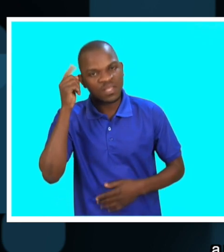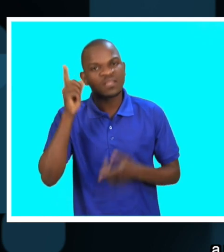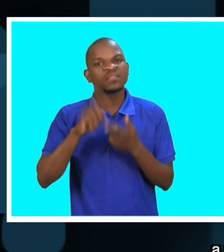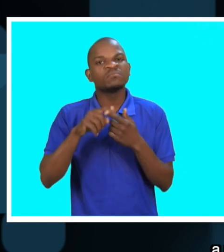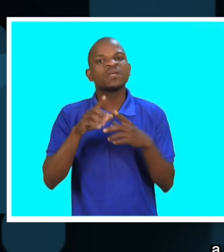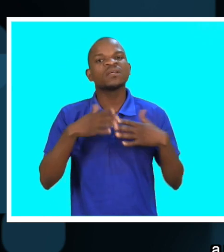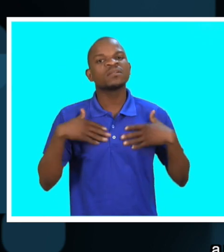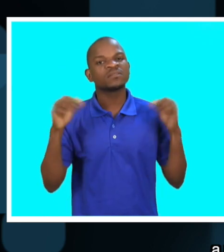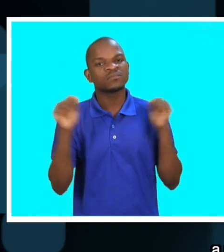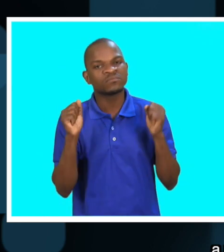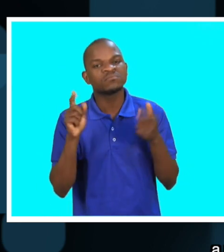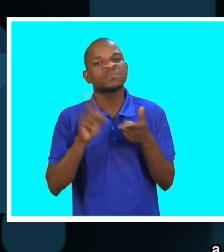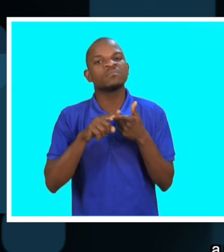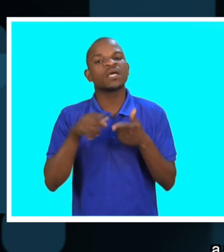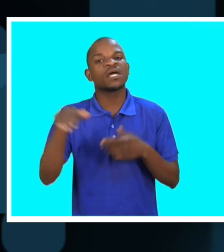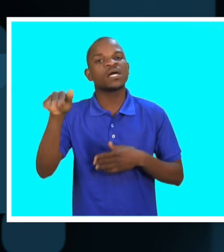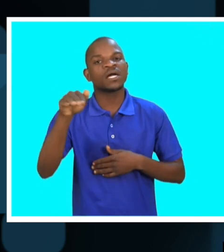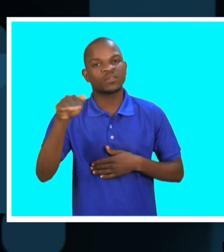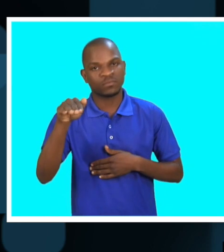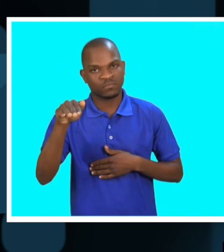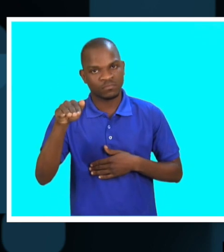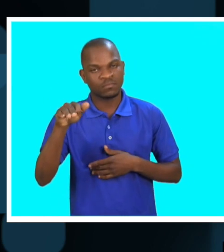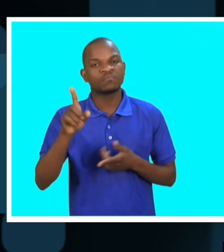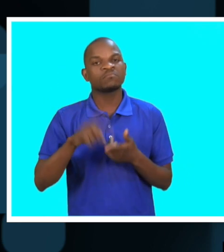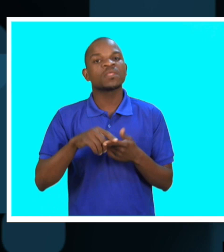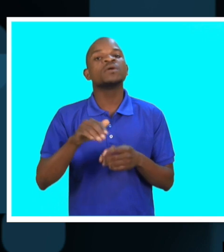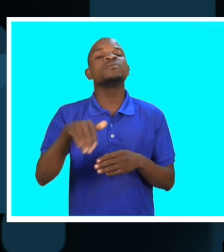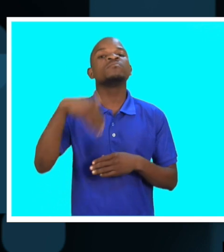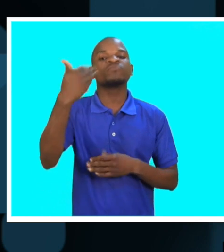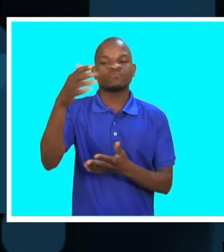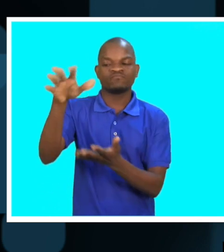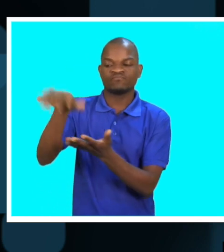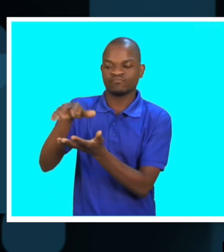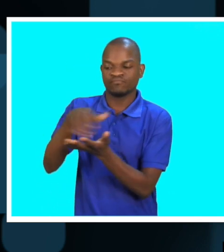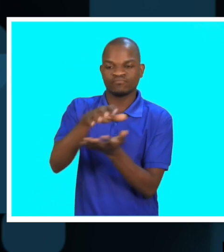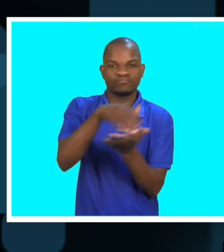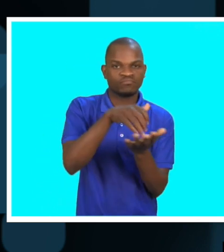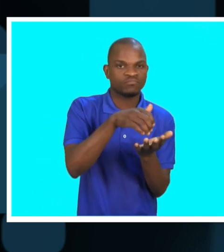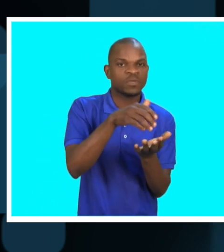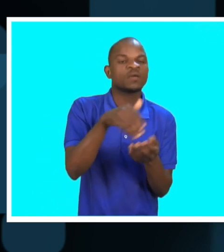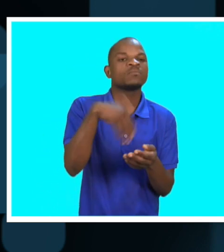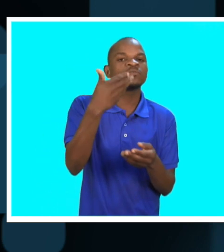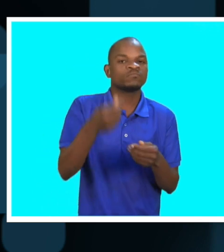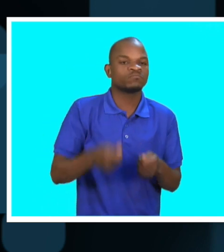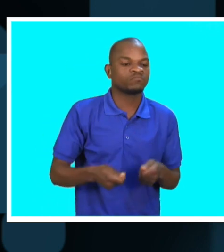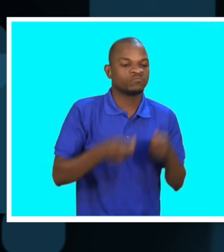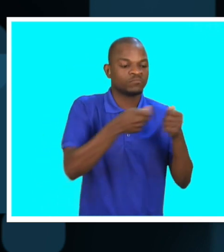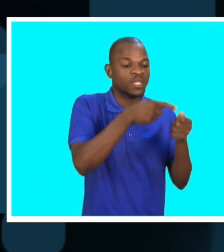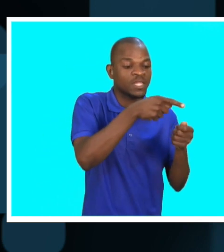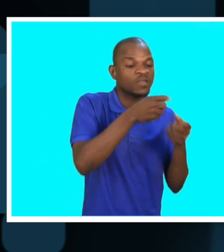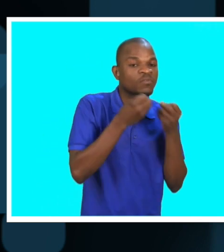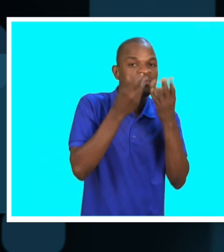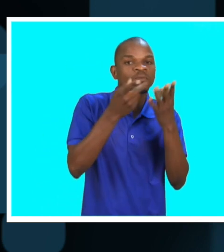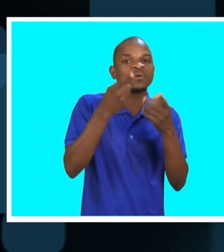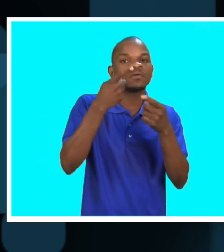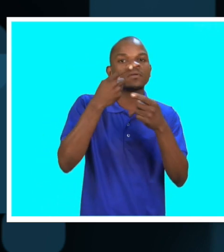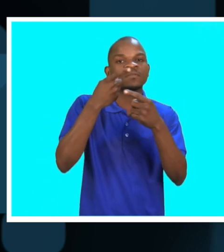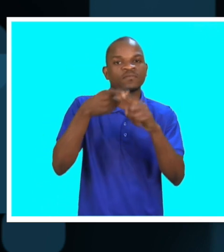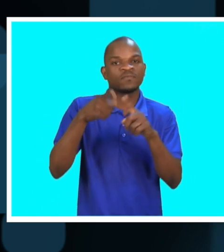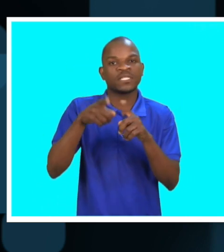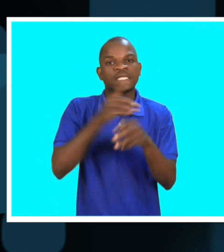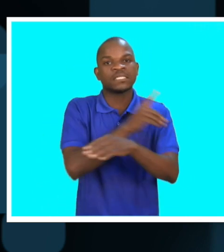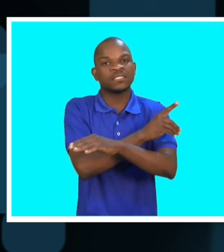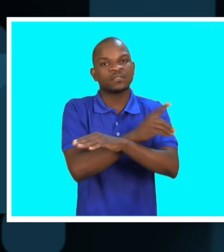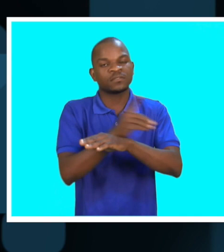a vertente da socialização. Então, após a recolha da informação, vou passar a mesma informação para a direção